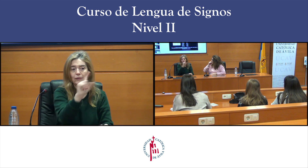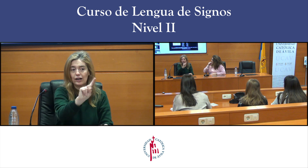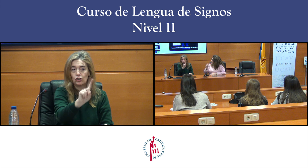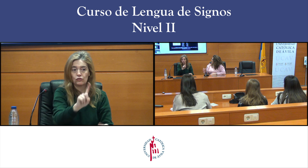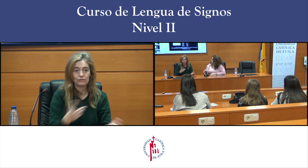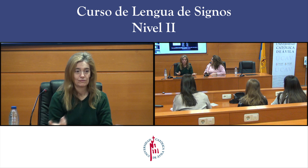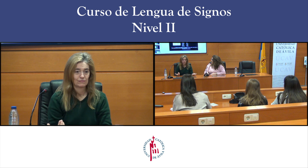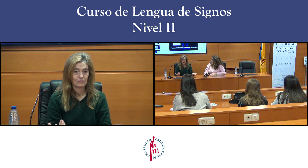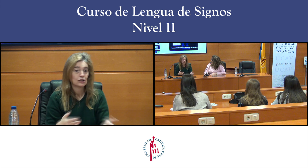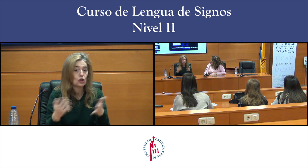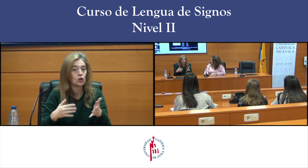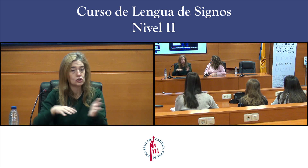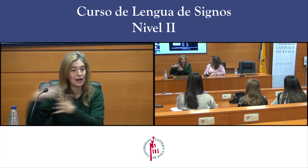comer no